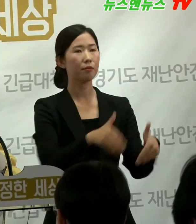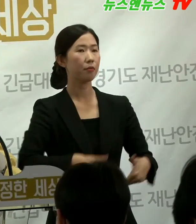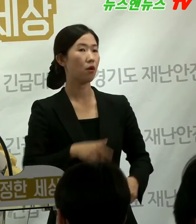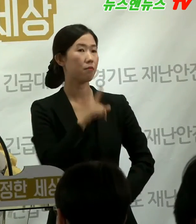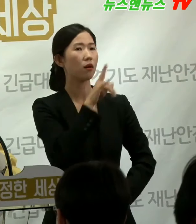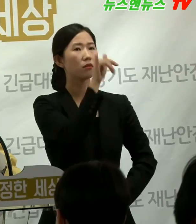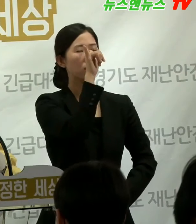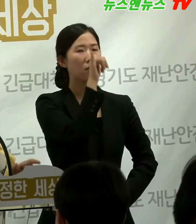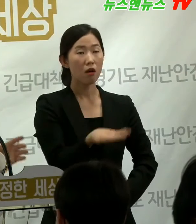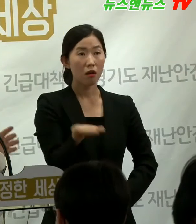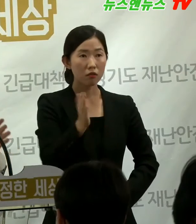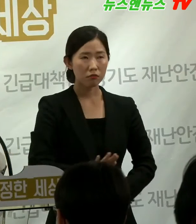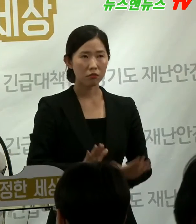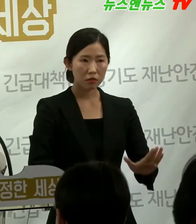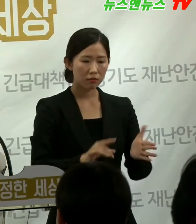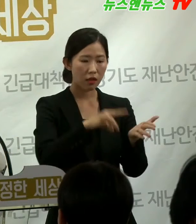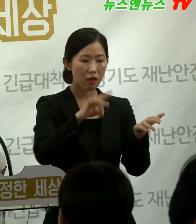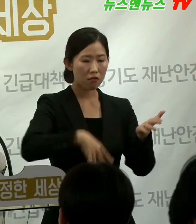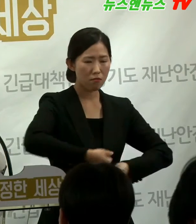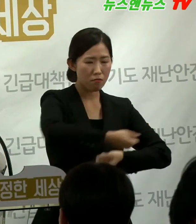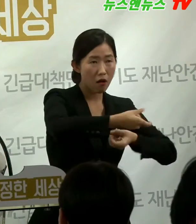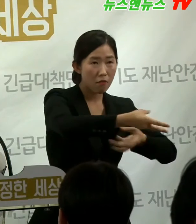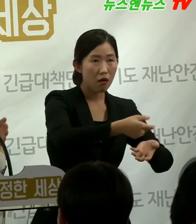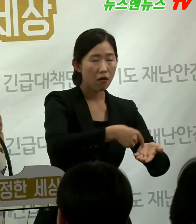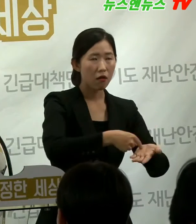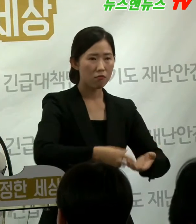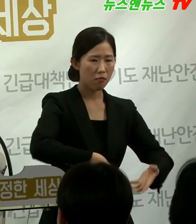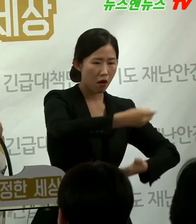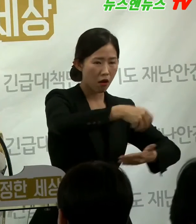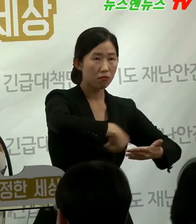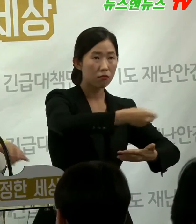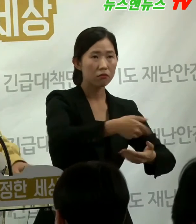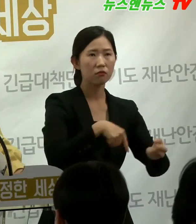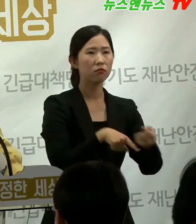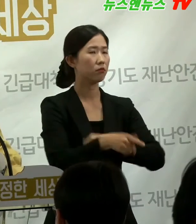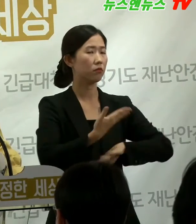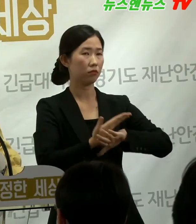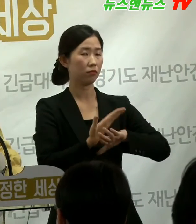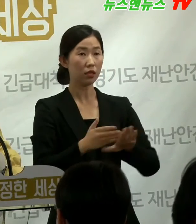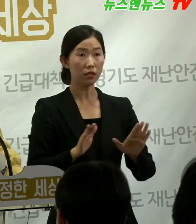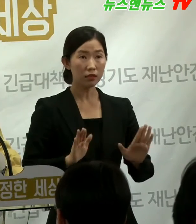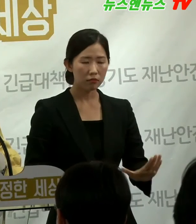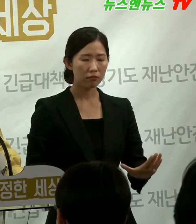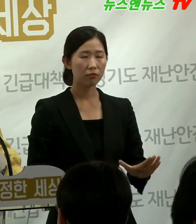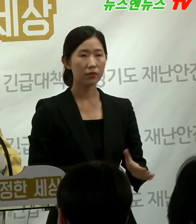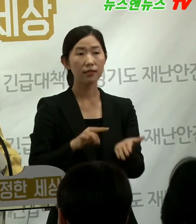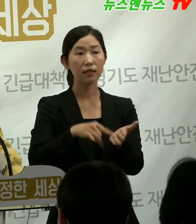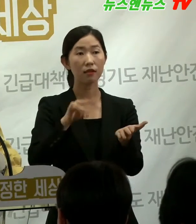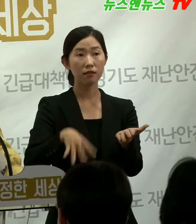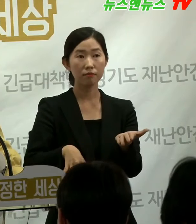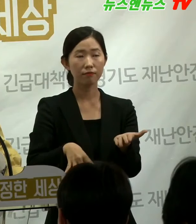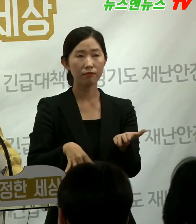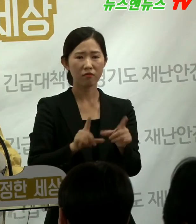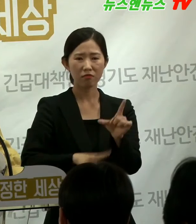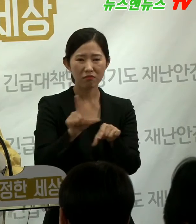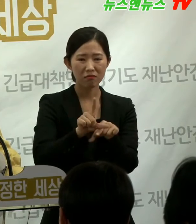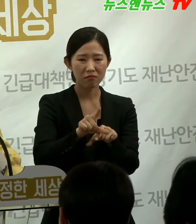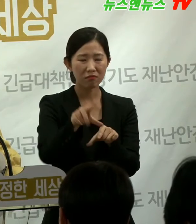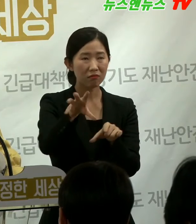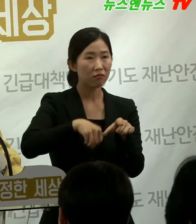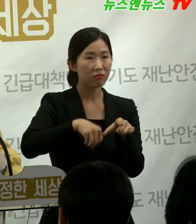세금으로 퍼주는 게 아니라, 이거는 증세를 하는 것이 아니고, 이미 정해진 세금 중에서 일단 지출을 하고,